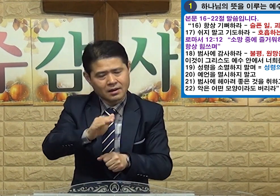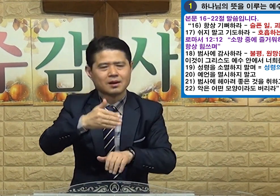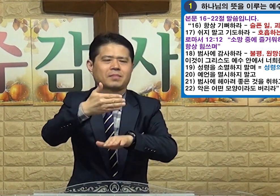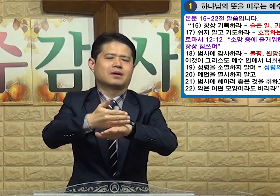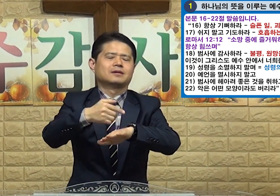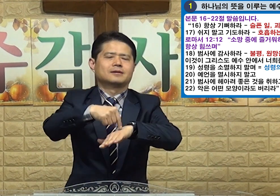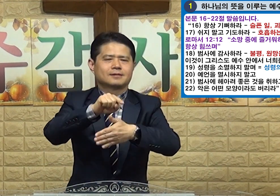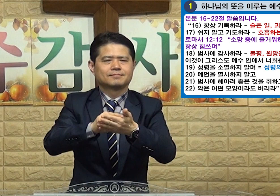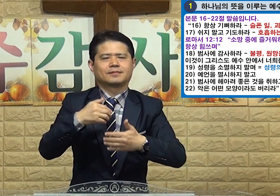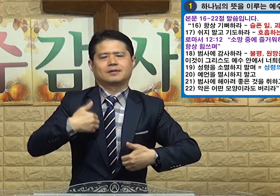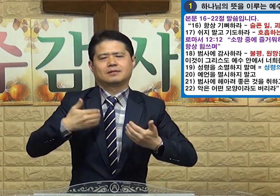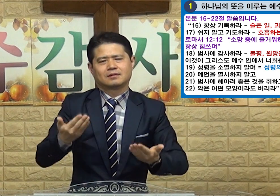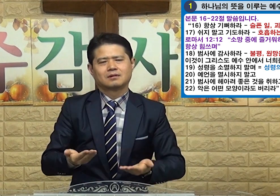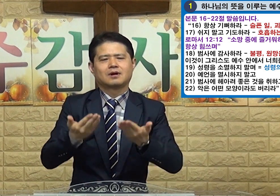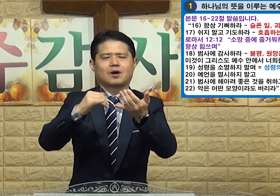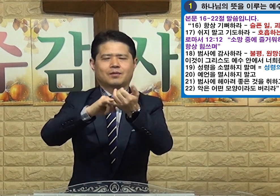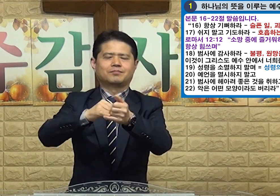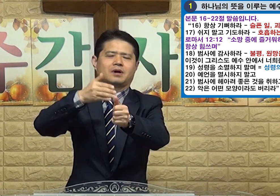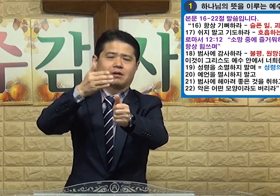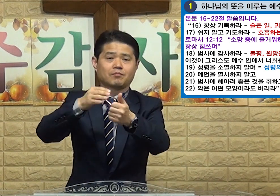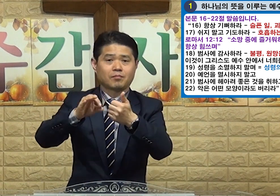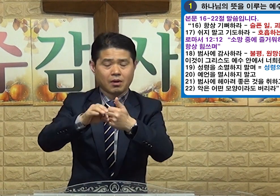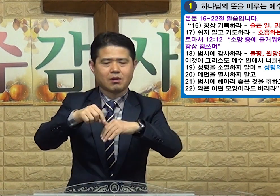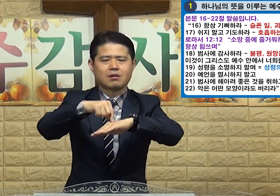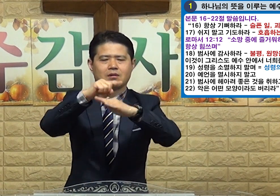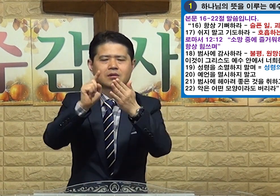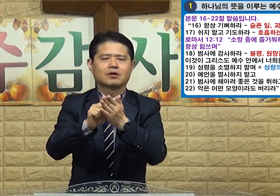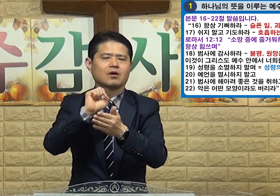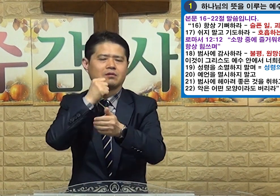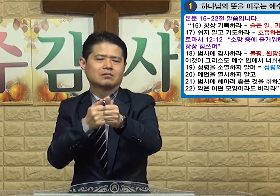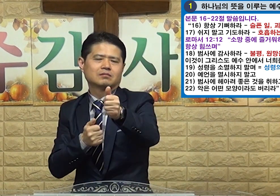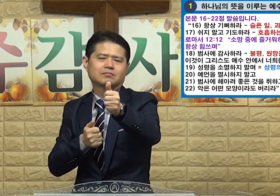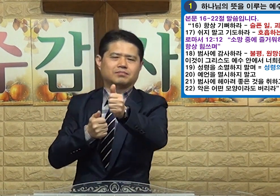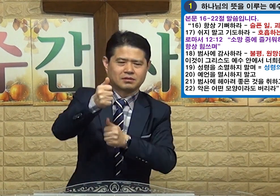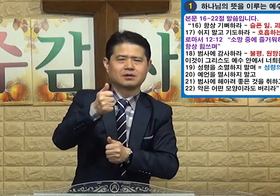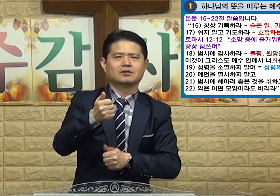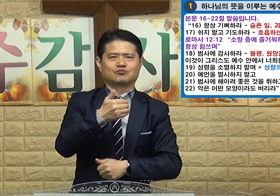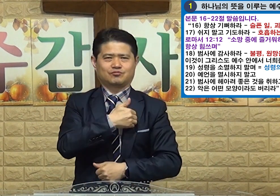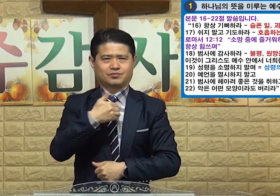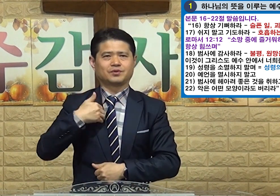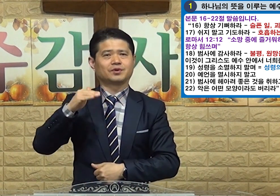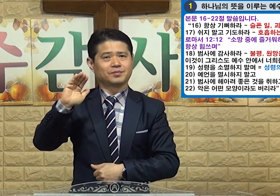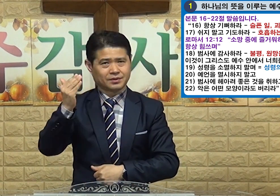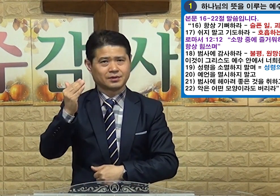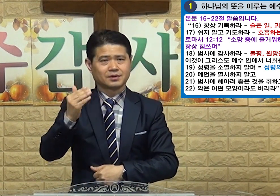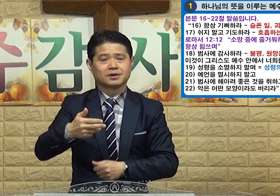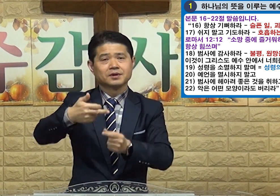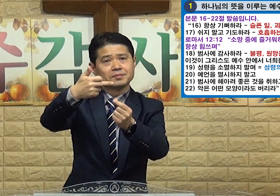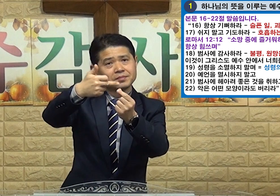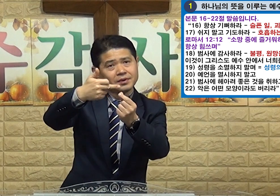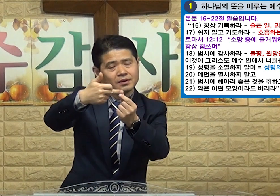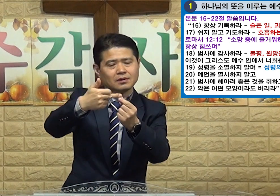아마 우리가 이 부족한 마음이지만 정말 이 마음을 가진다면 우리의 어려움을 이겨낼 수